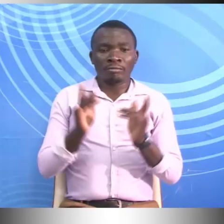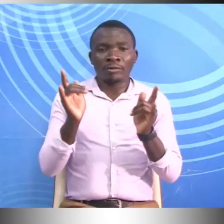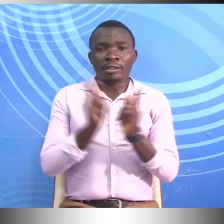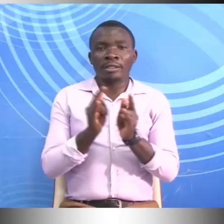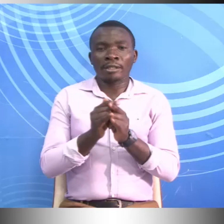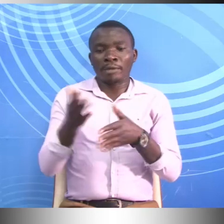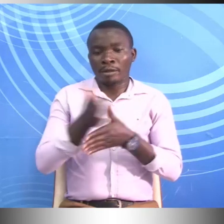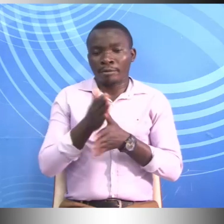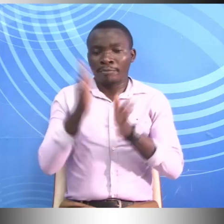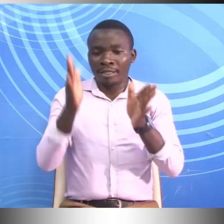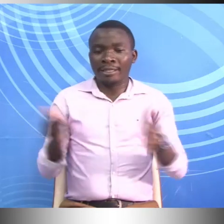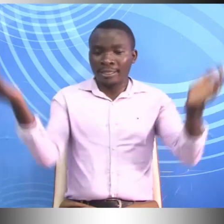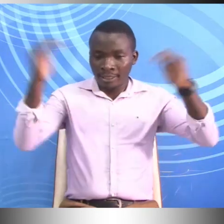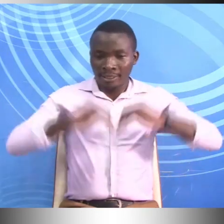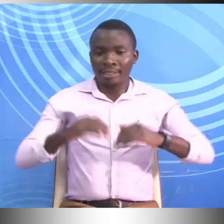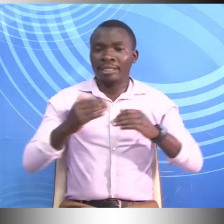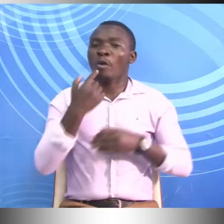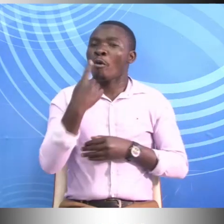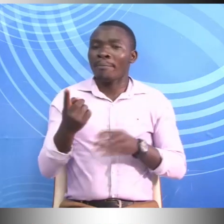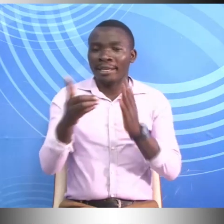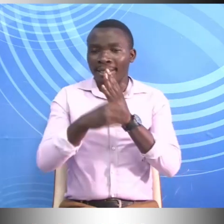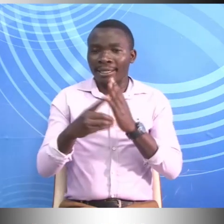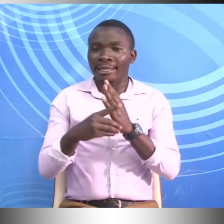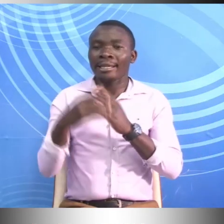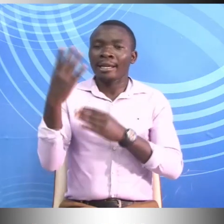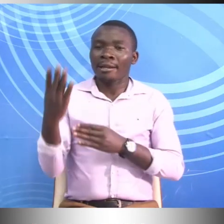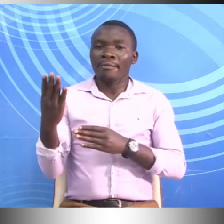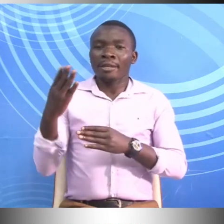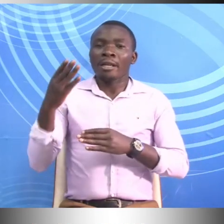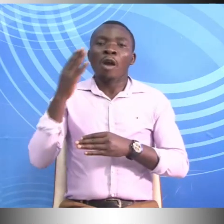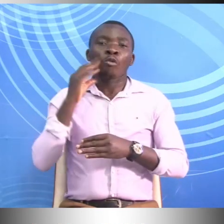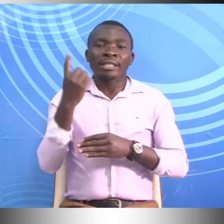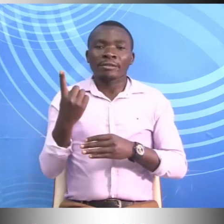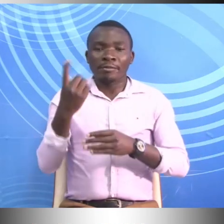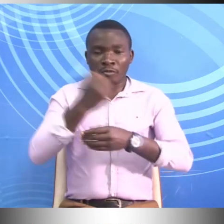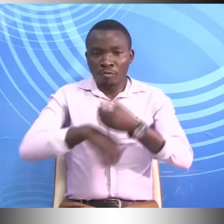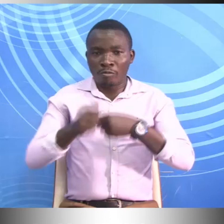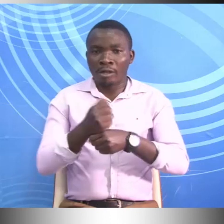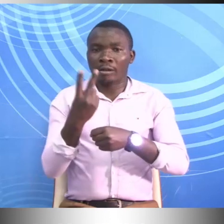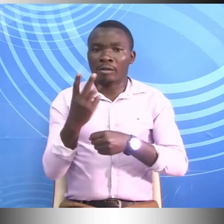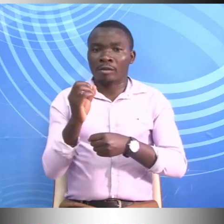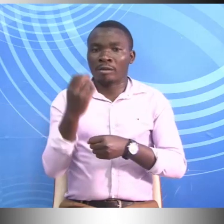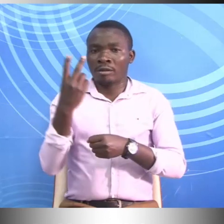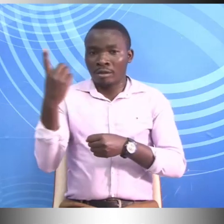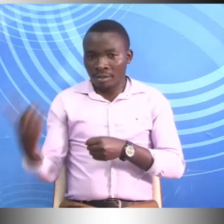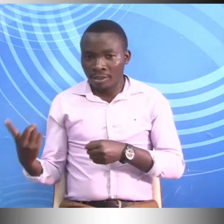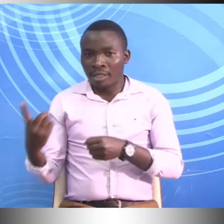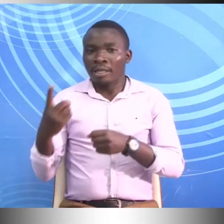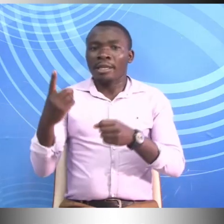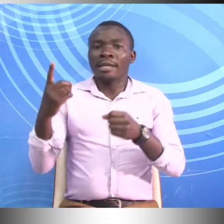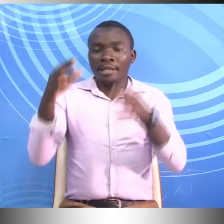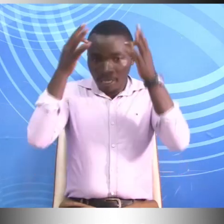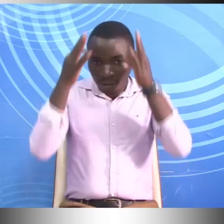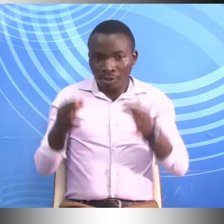Inama y'abaminisitiri yateranye ku wa mbere tariki ya kane mutarama 2021 yanzuye ko